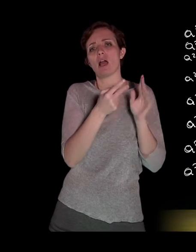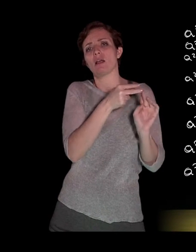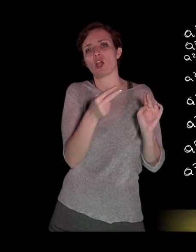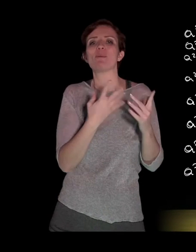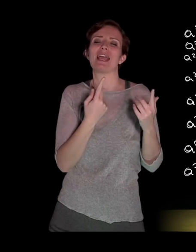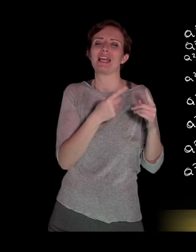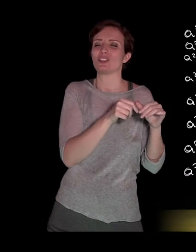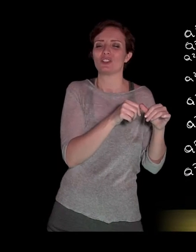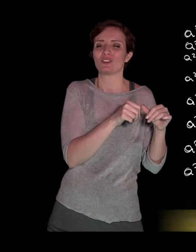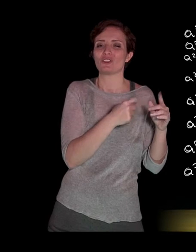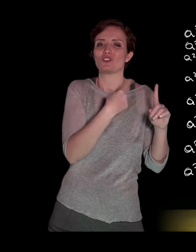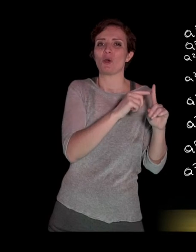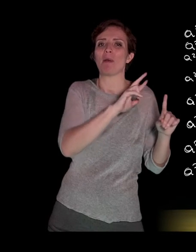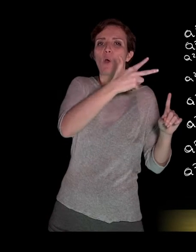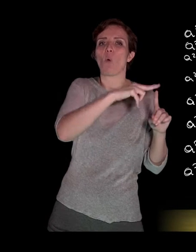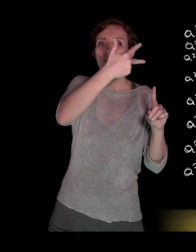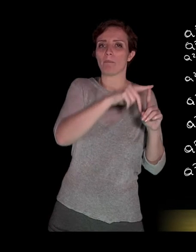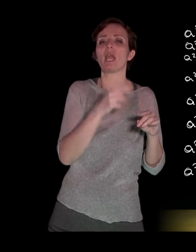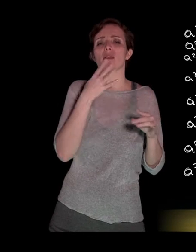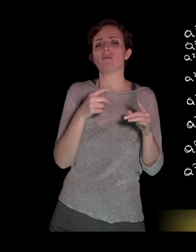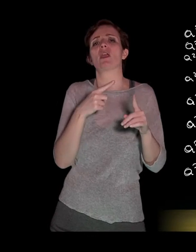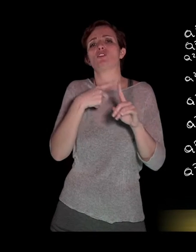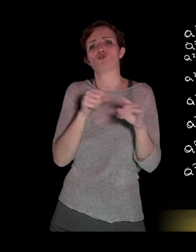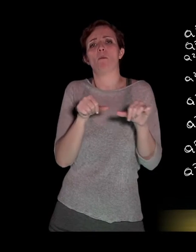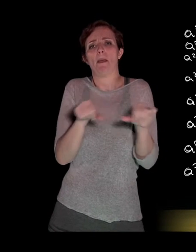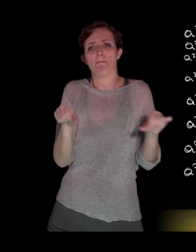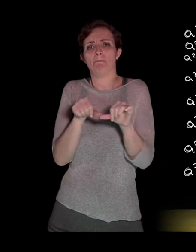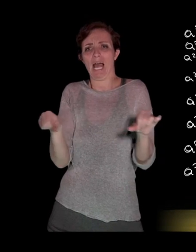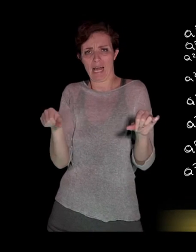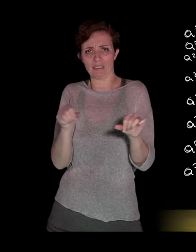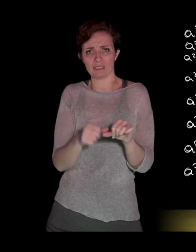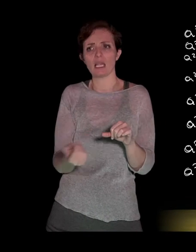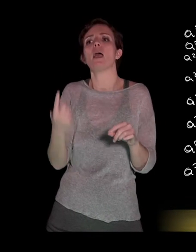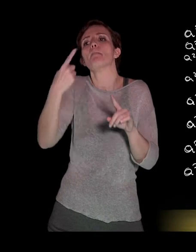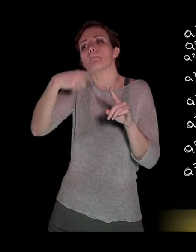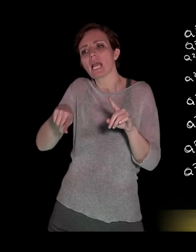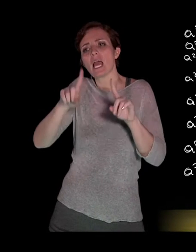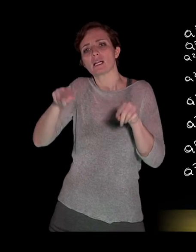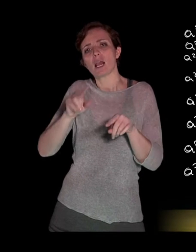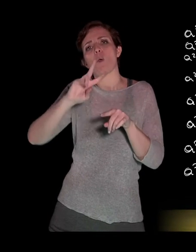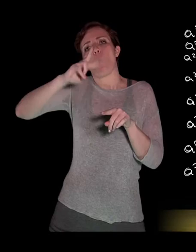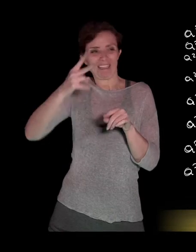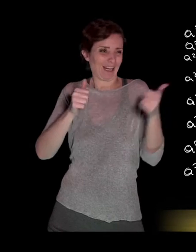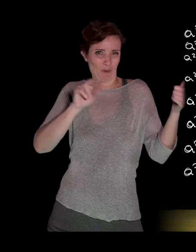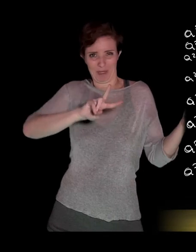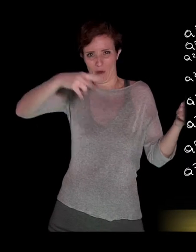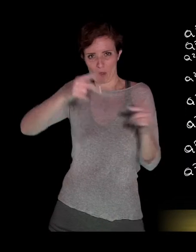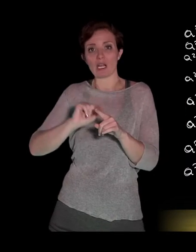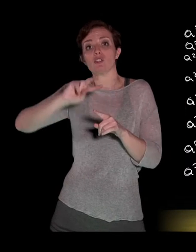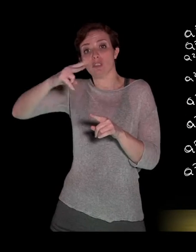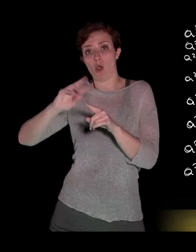intendevo sarà pare alla somma delle basi che Moltiplica il quadrato della prima più il quadrato della seconda meno un'altra volta il prodotto delle